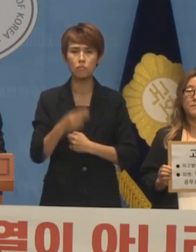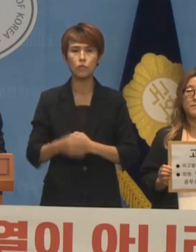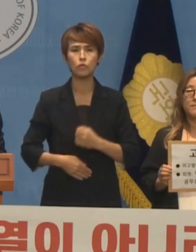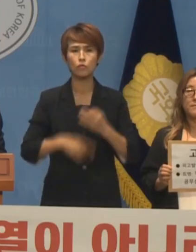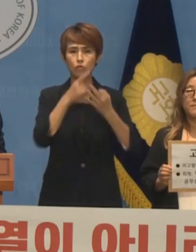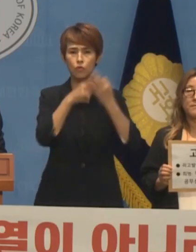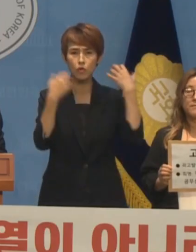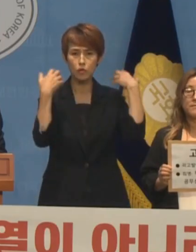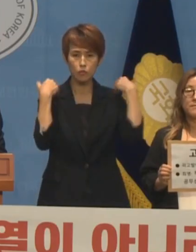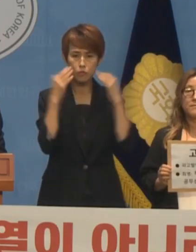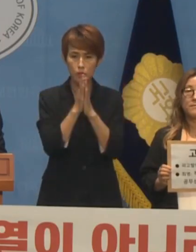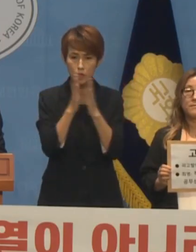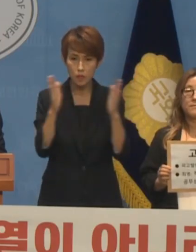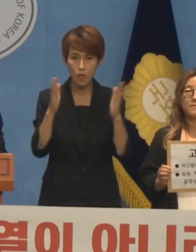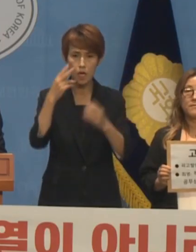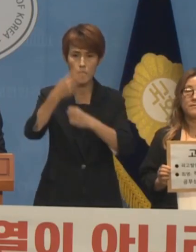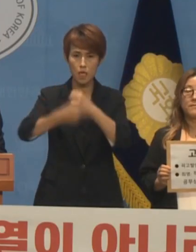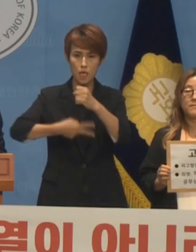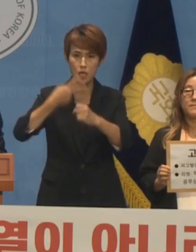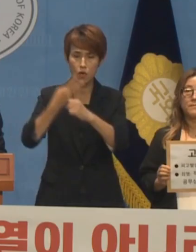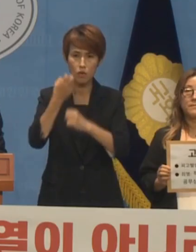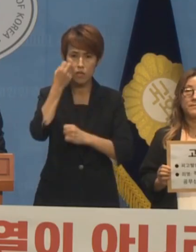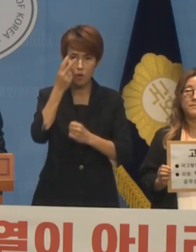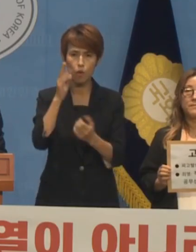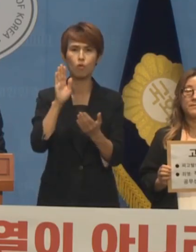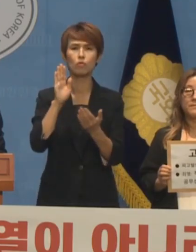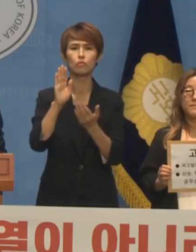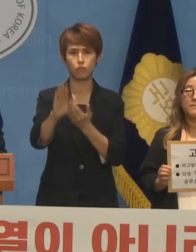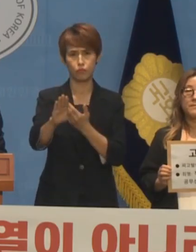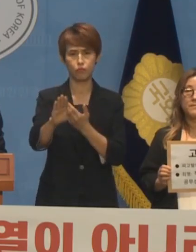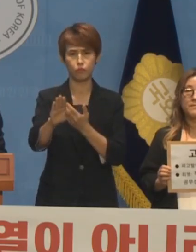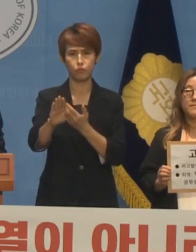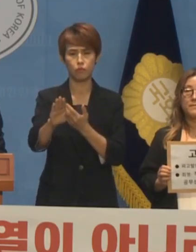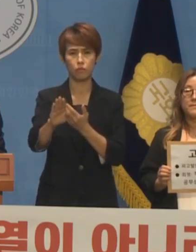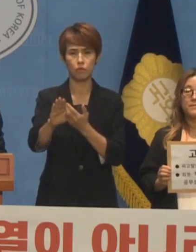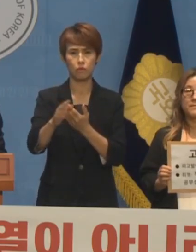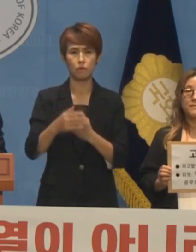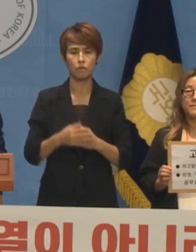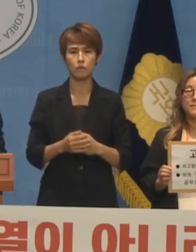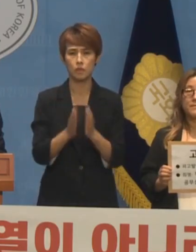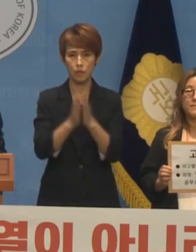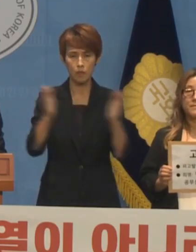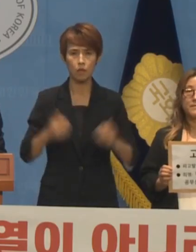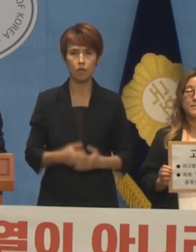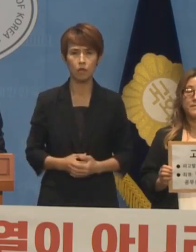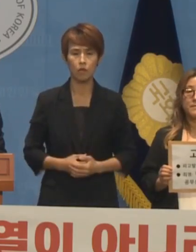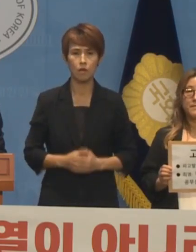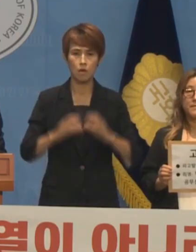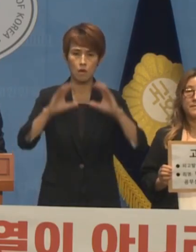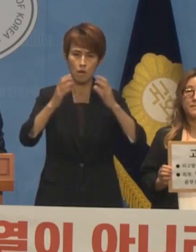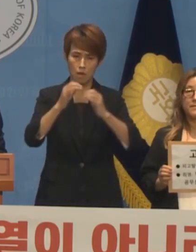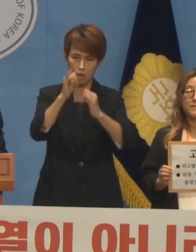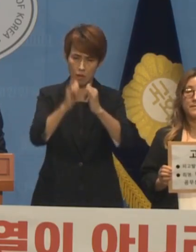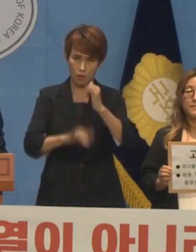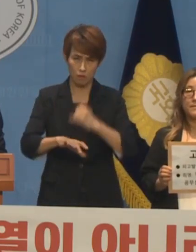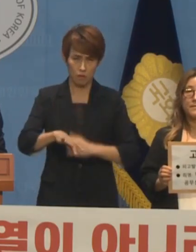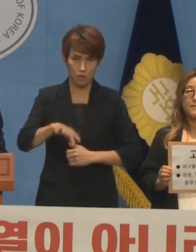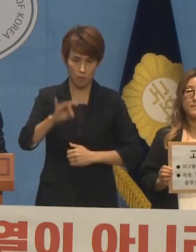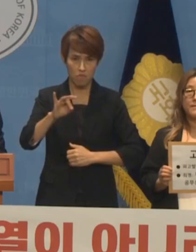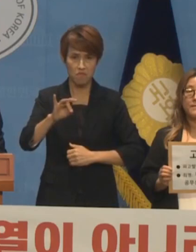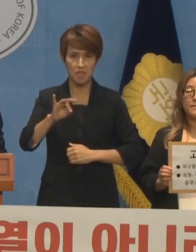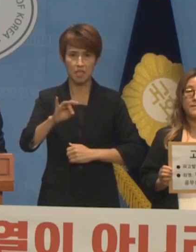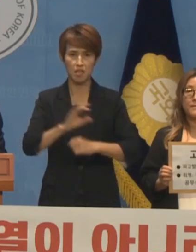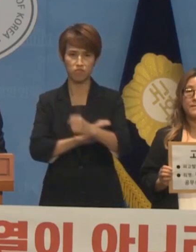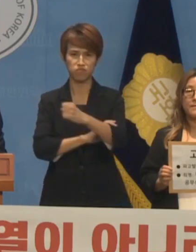정부가 출범한 지 무려 2년 2개월이나 지나 지연시키는 것은 물론 헌정사상 유례없는